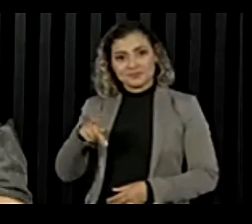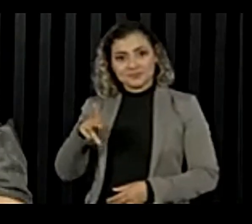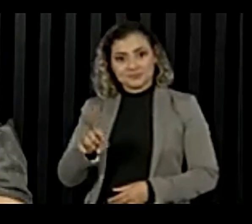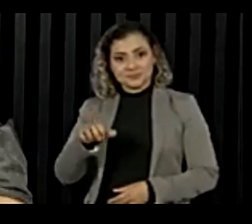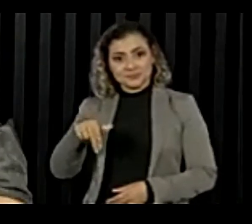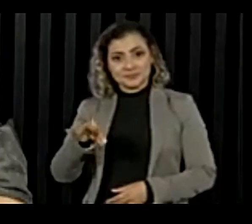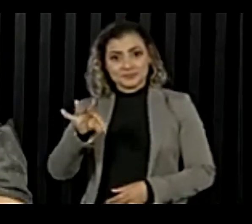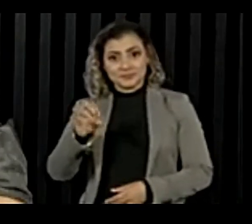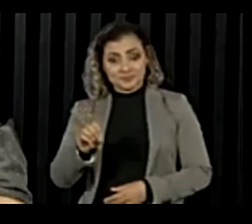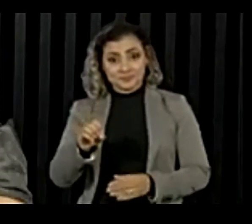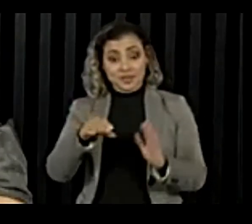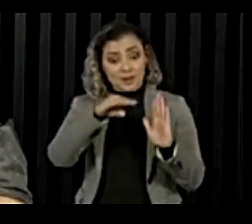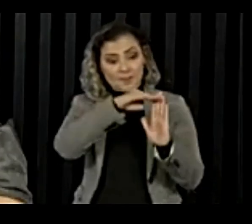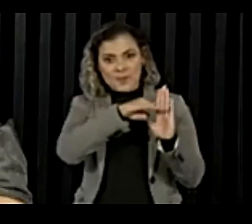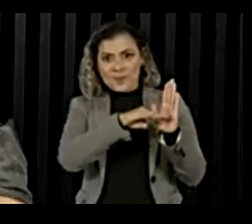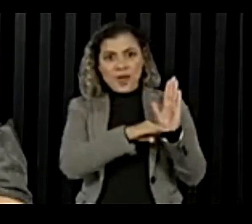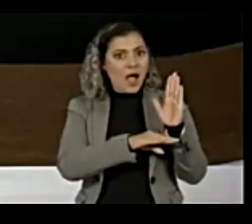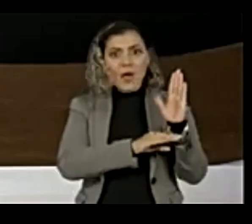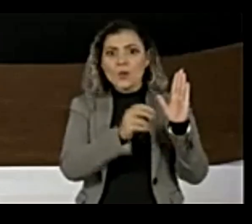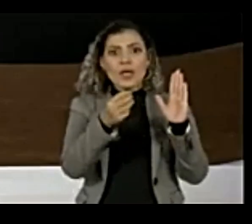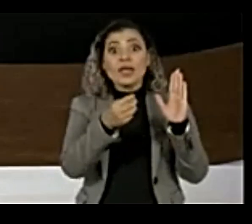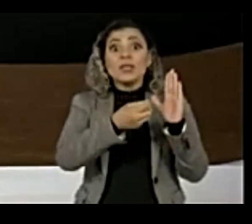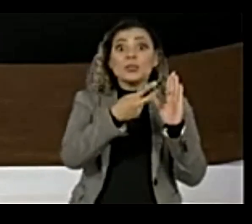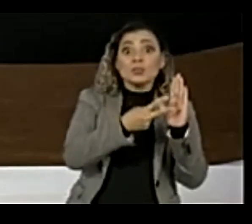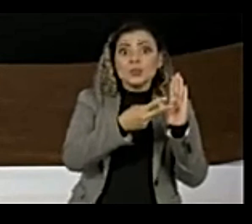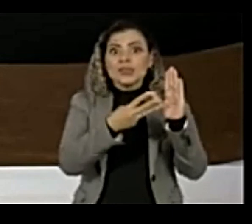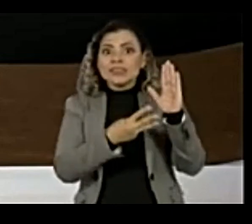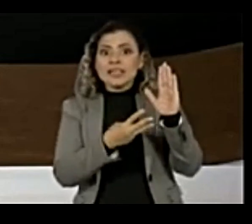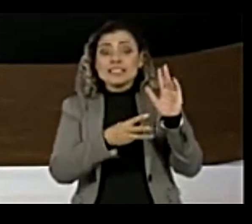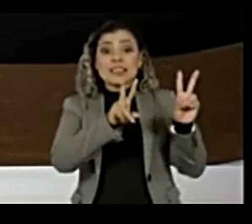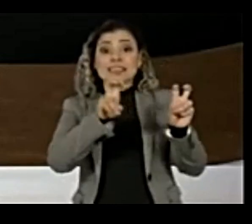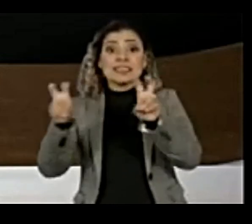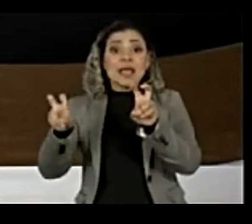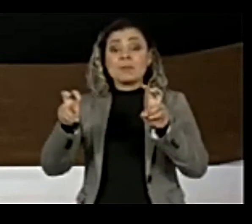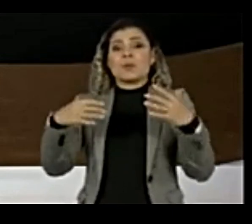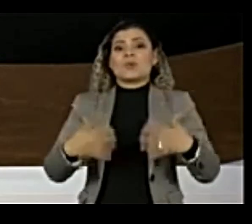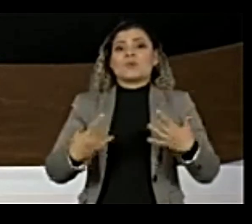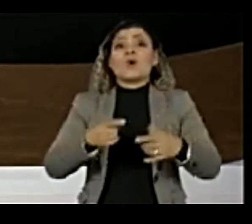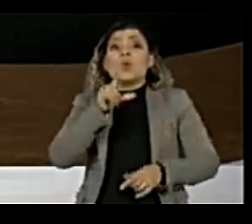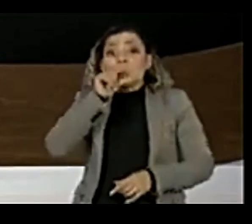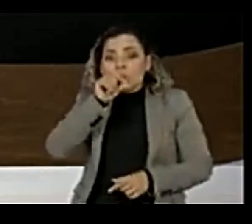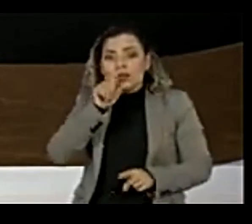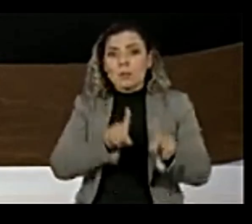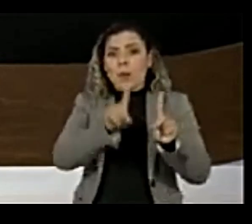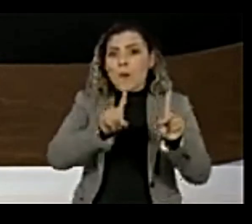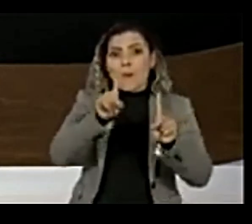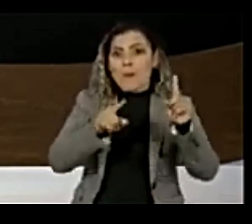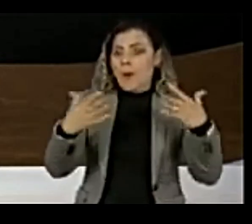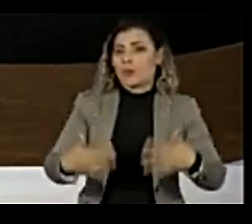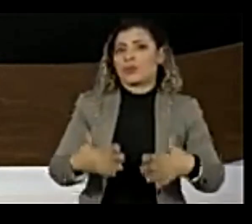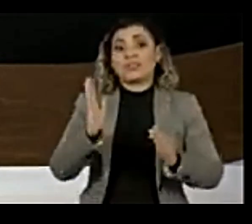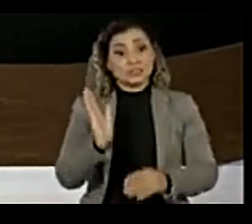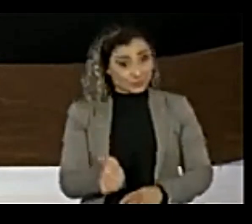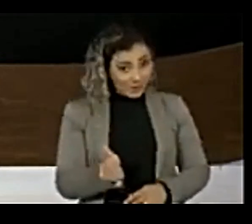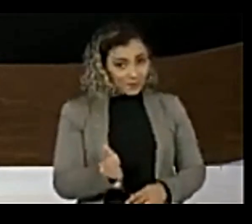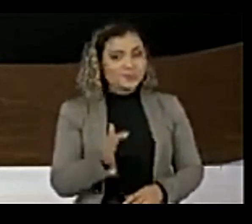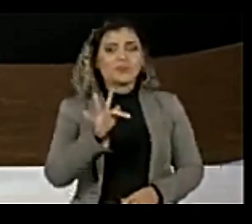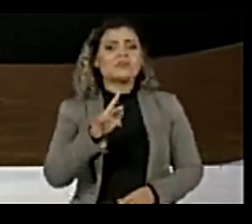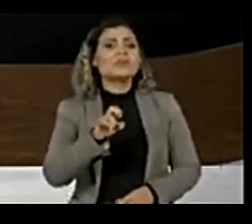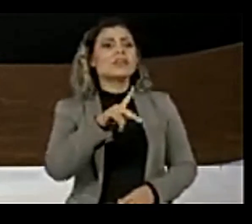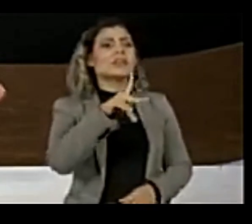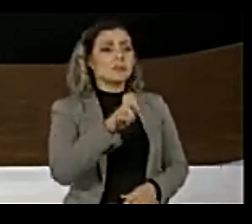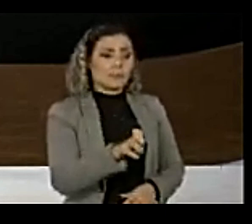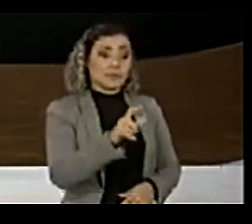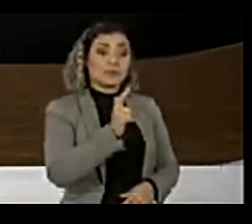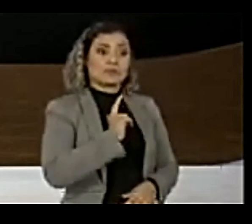ocupa 2 das 3 posições no Twitter dos assuntos mais comentados, o primeiro e o terceiro lugar. Felipe, a atriz